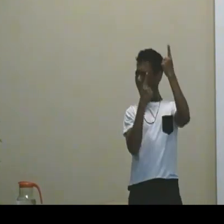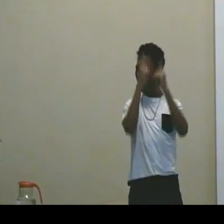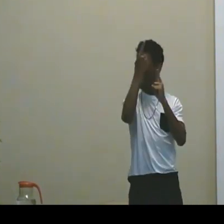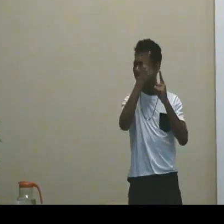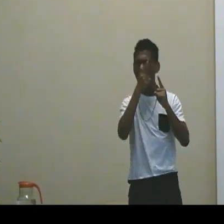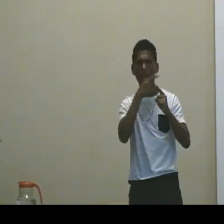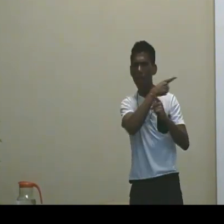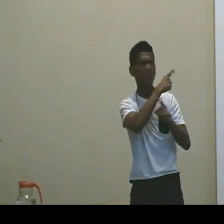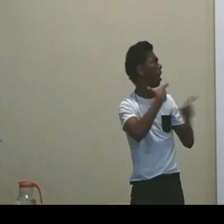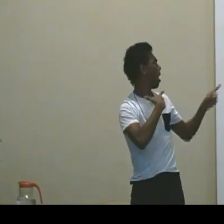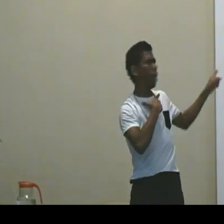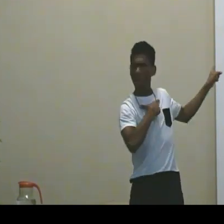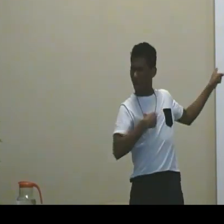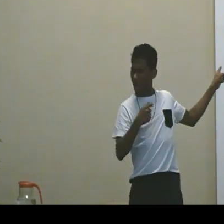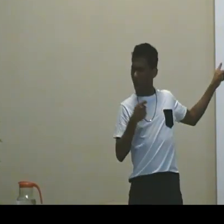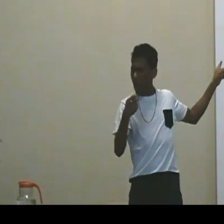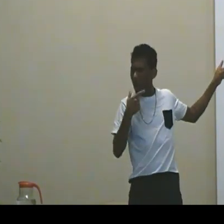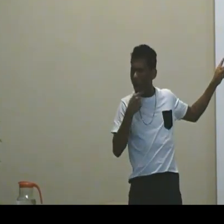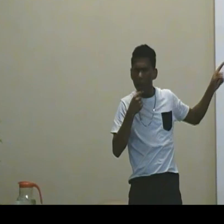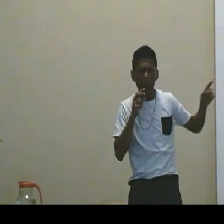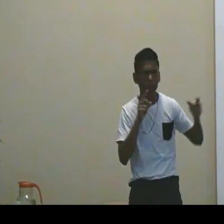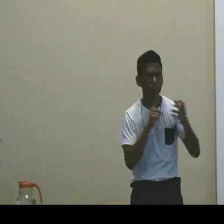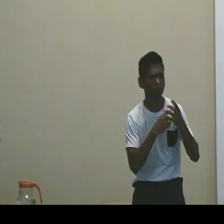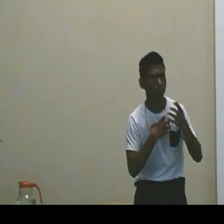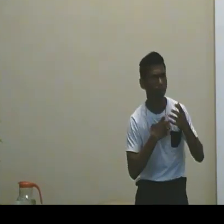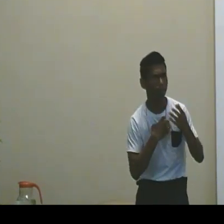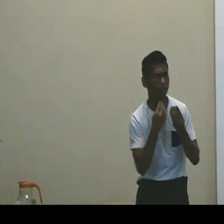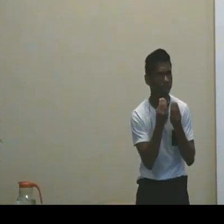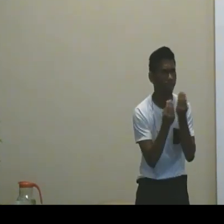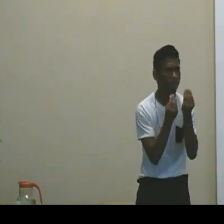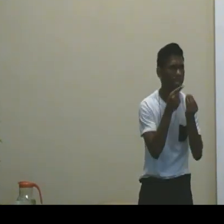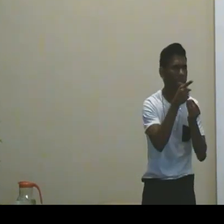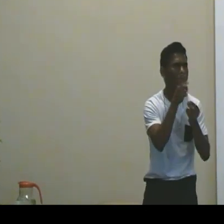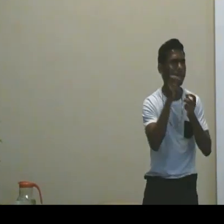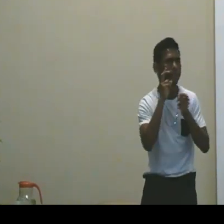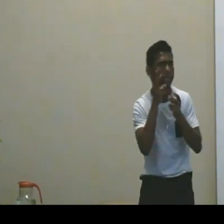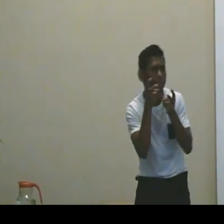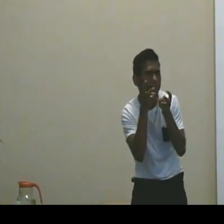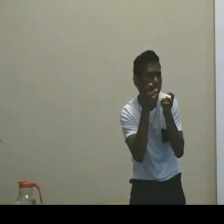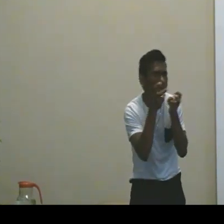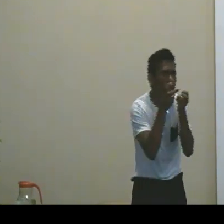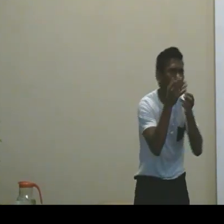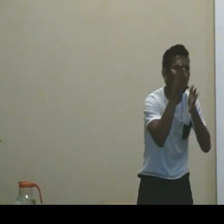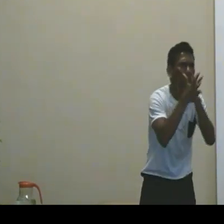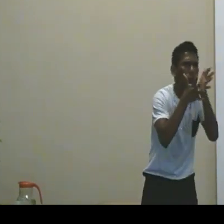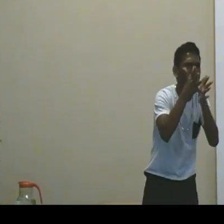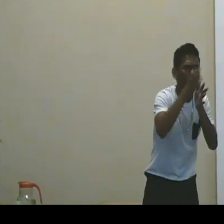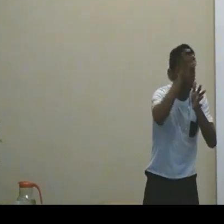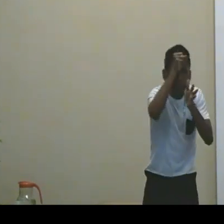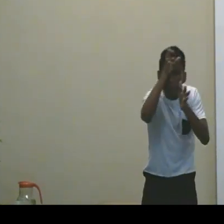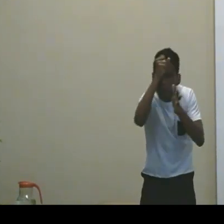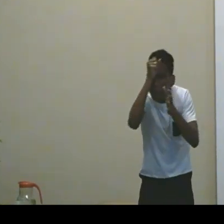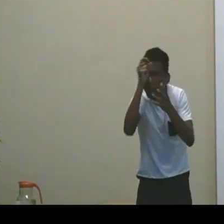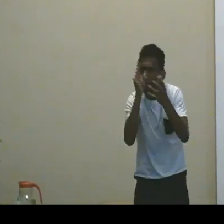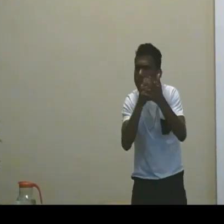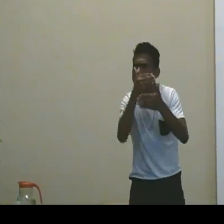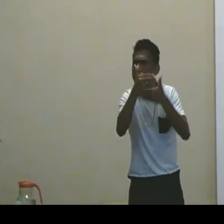pouco entendimento, uma linguagem, não, havia realmente compreensão, eles conseguiam se entender bem,